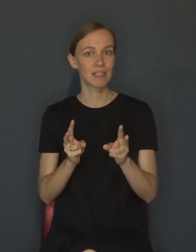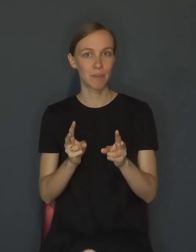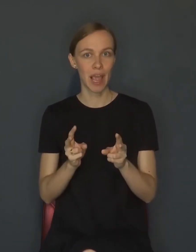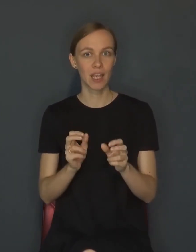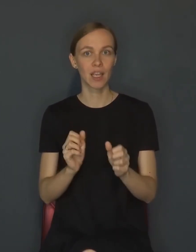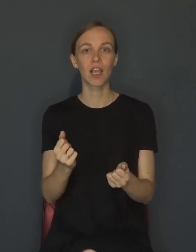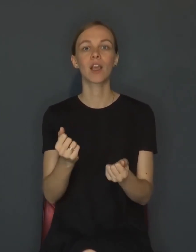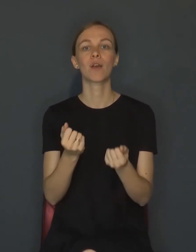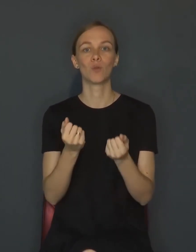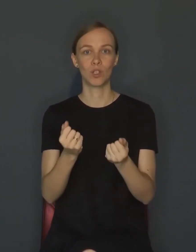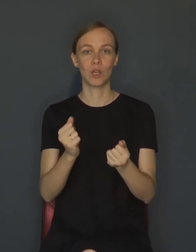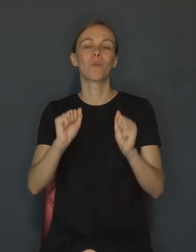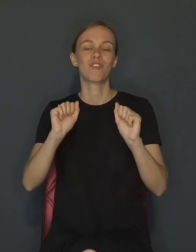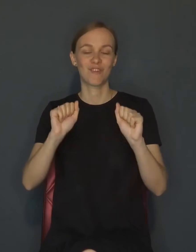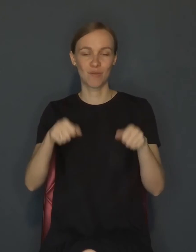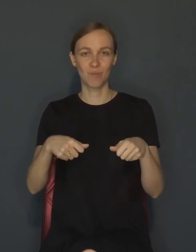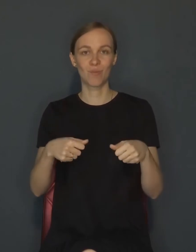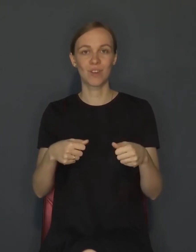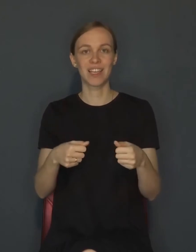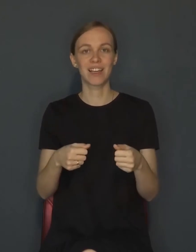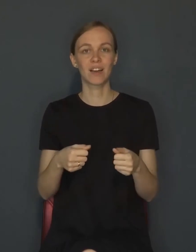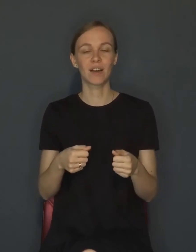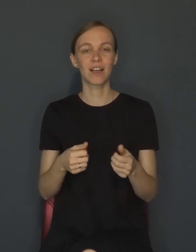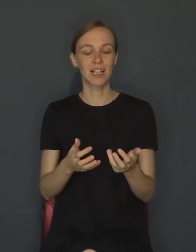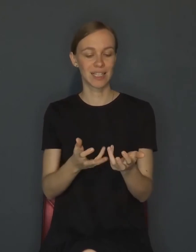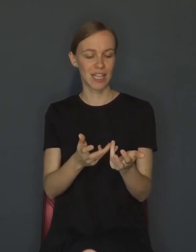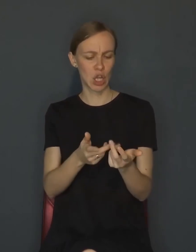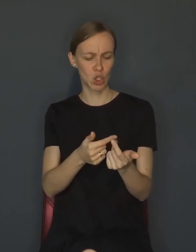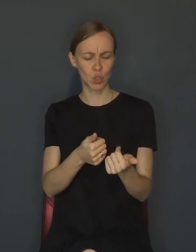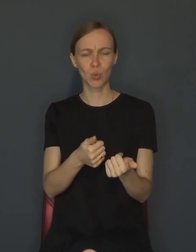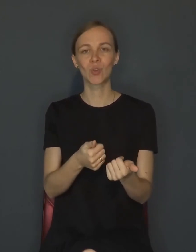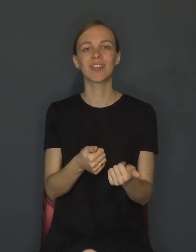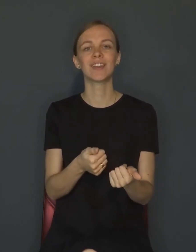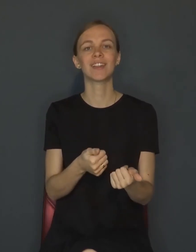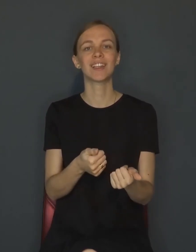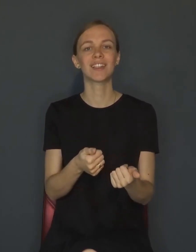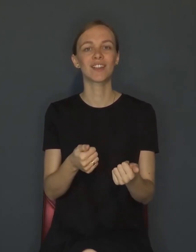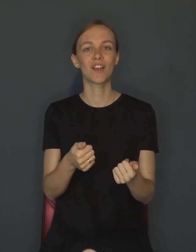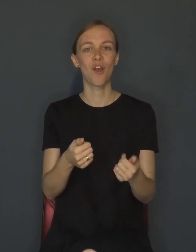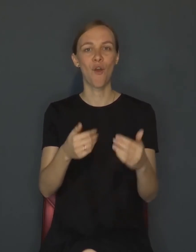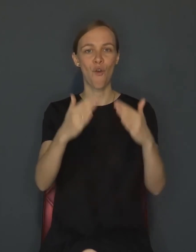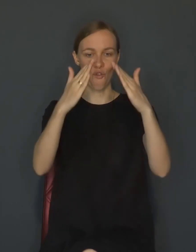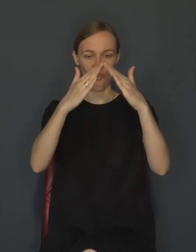утримувати значну кількість фортечного гарнізону